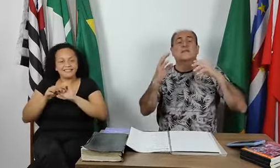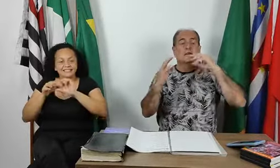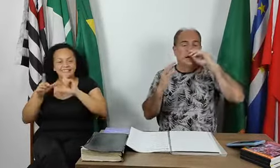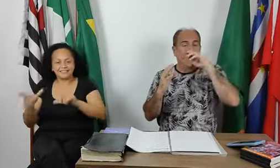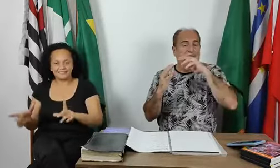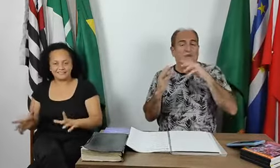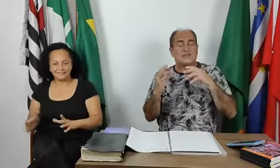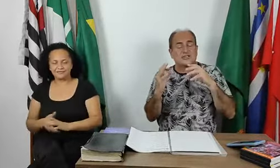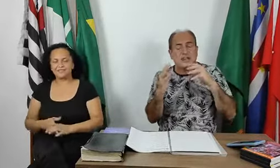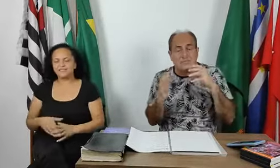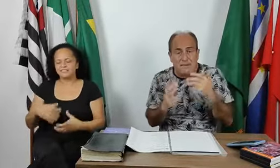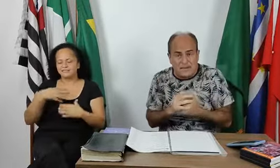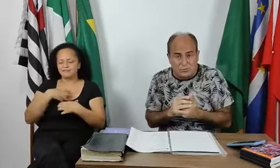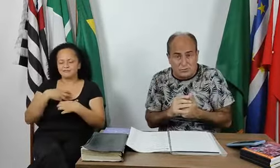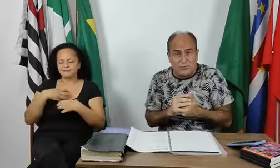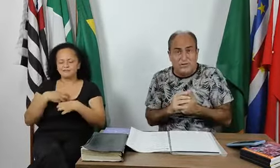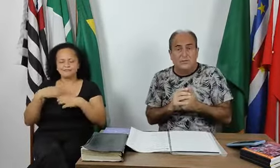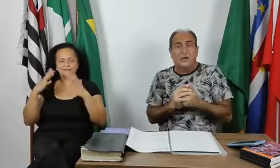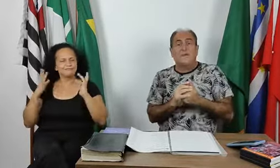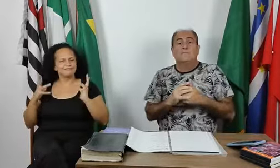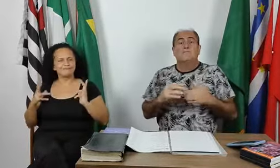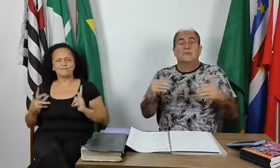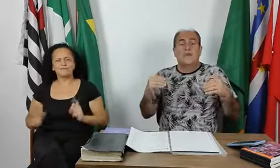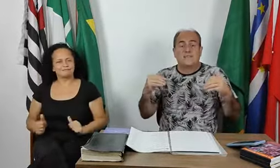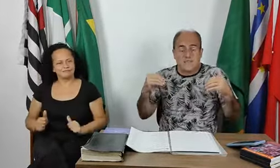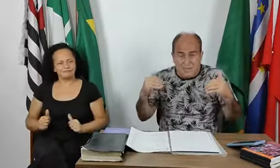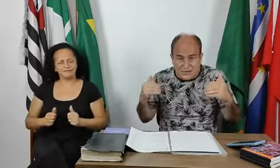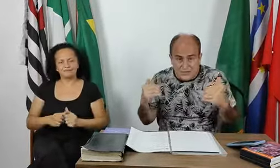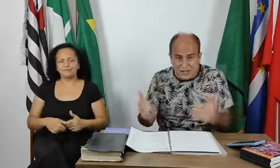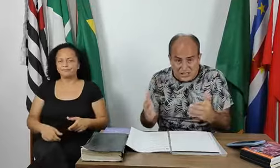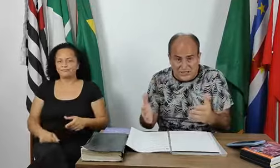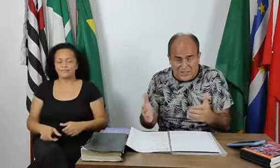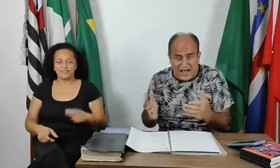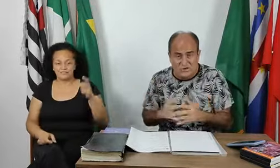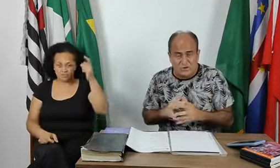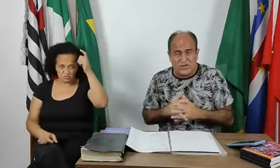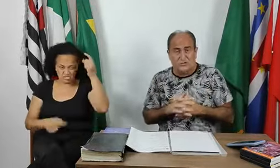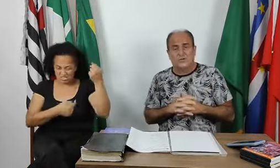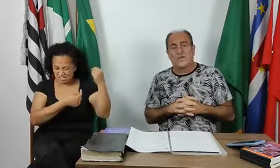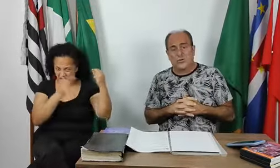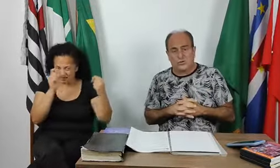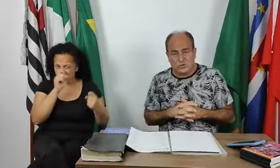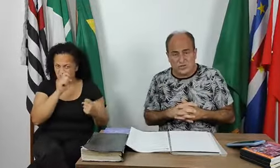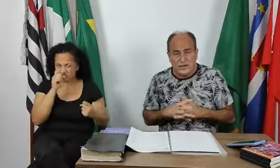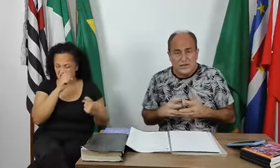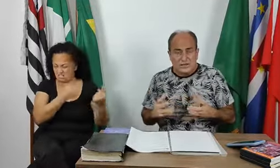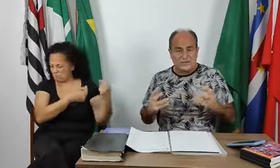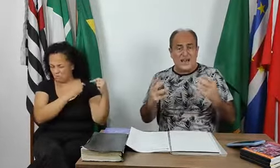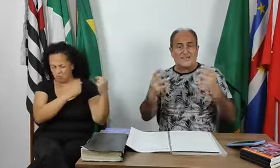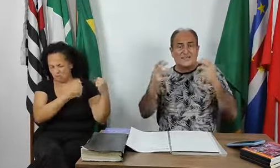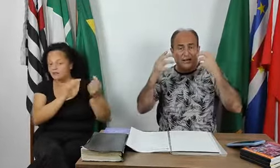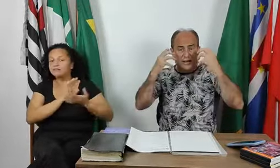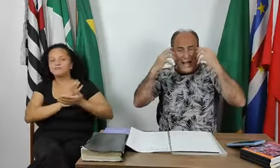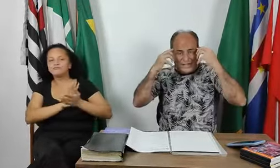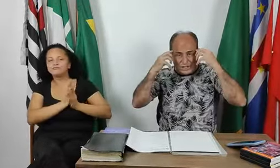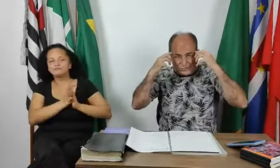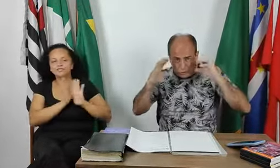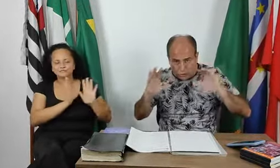malignas, seja liberto, dessas mentiras, raciocínios falsos, e